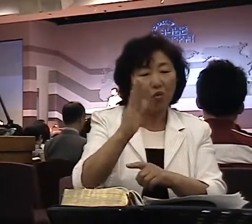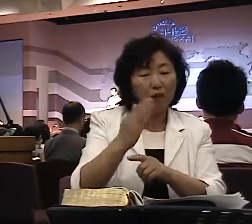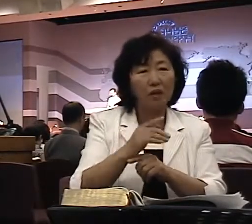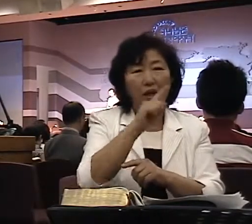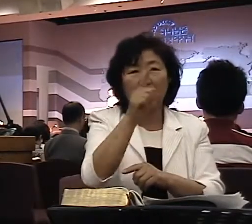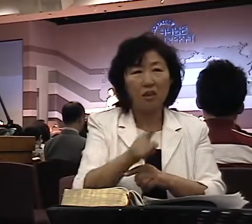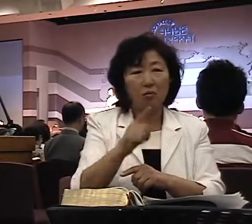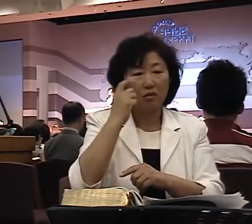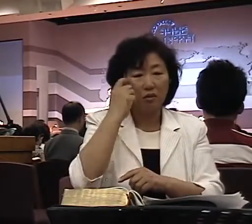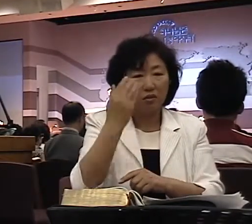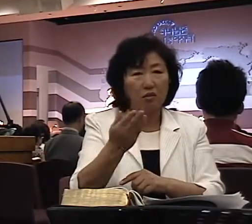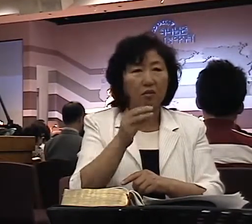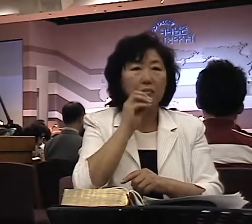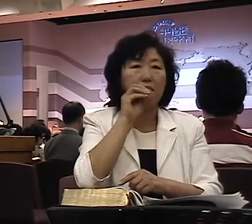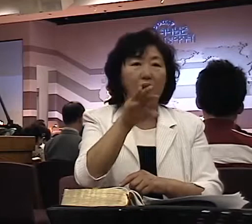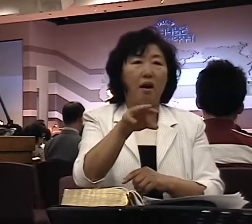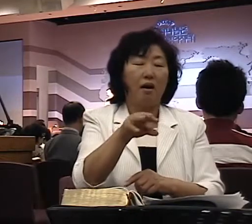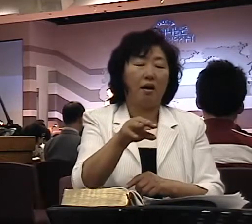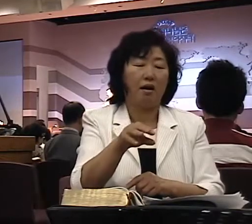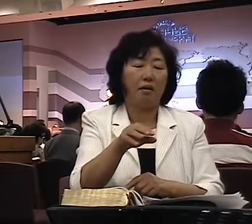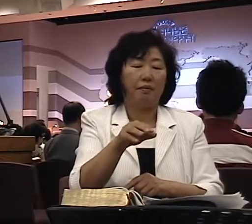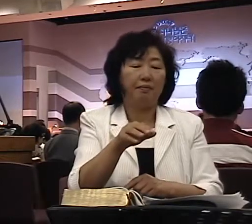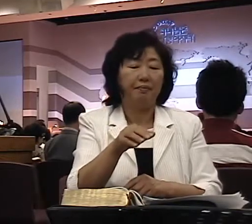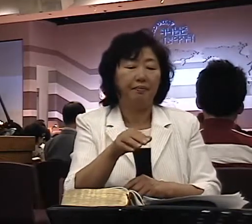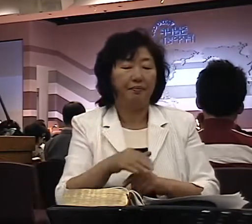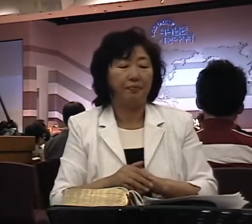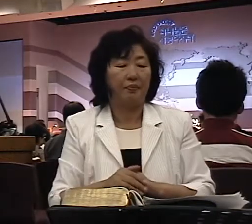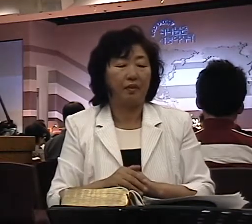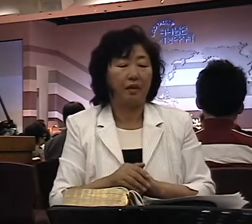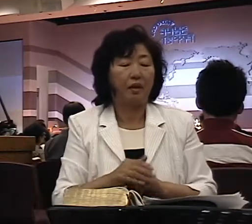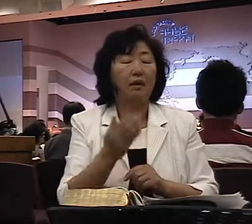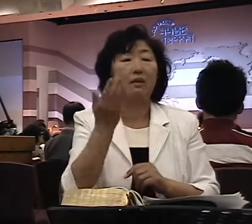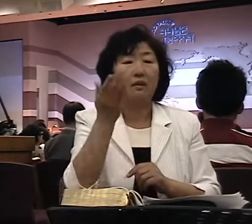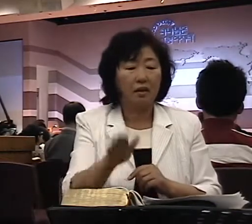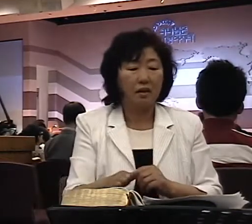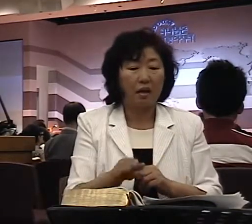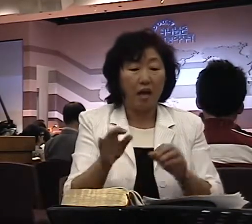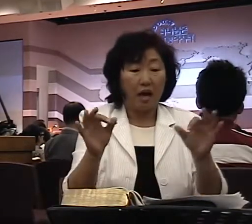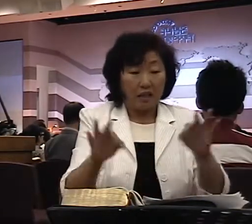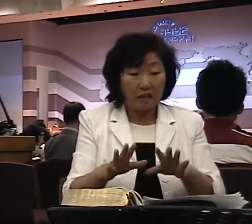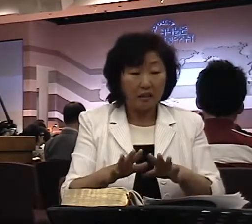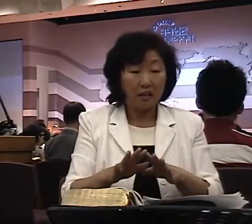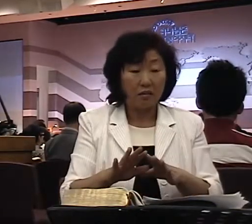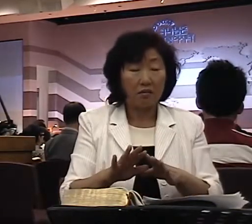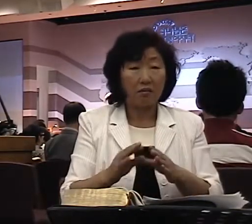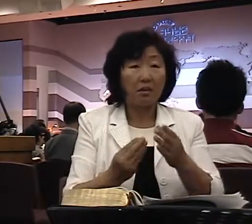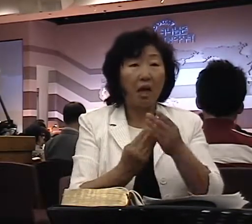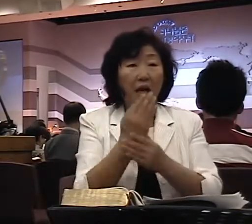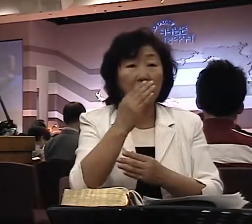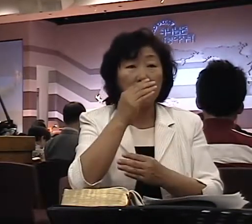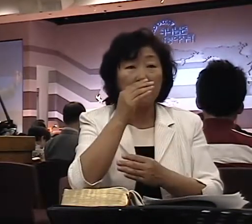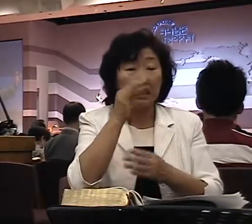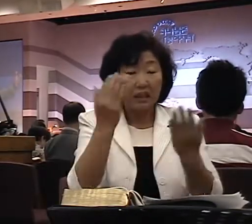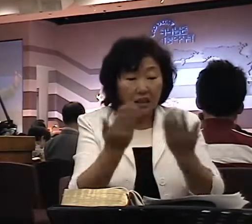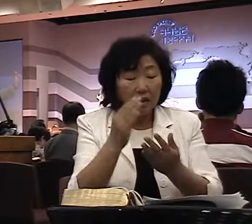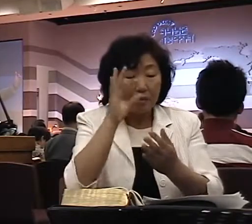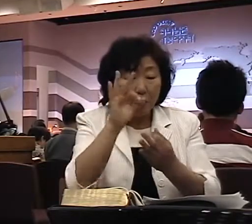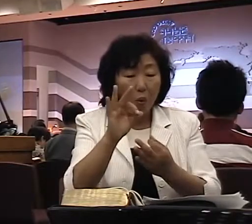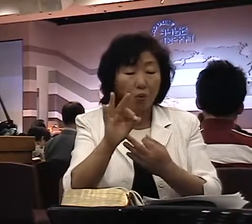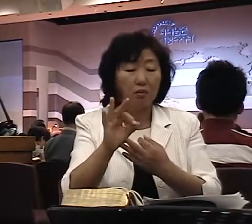던질 수밖에 없습니다. 그러나 우리는 당장 일어나는 것만 보지, 하나님은 더 멀리